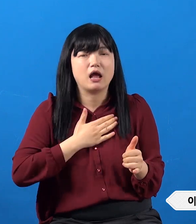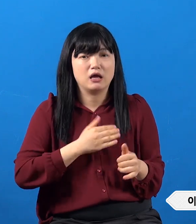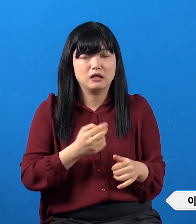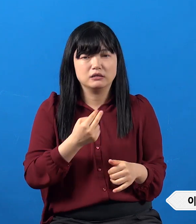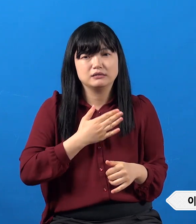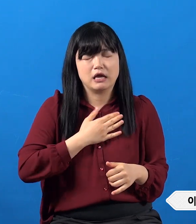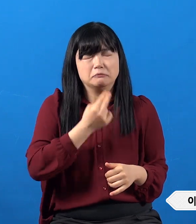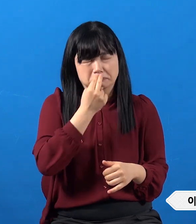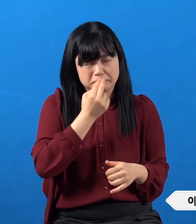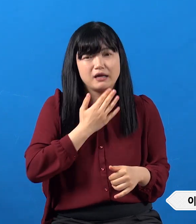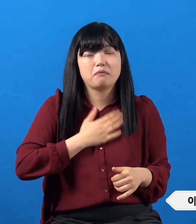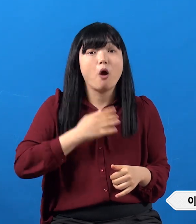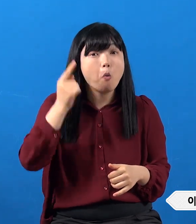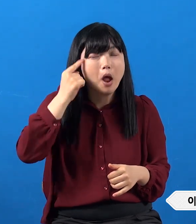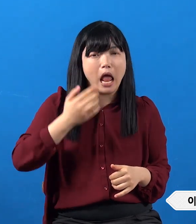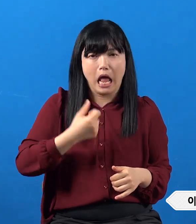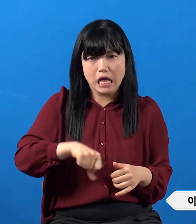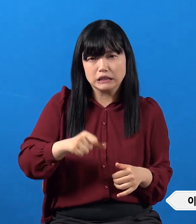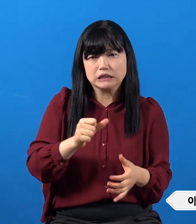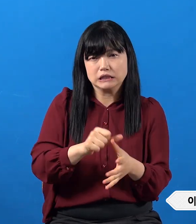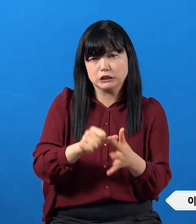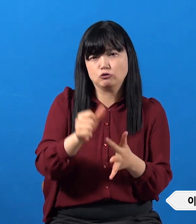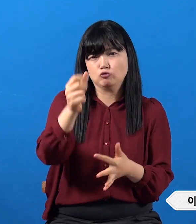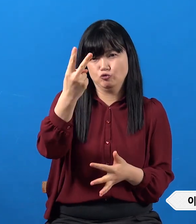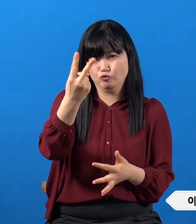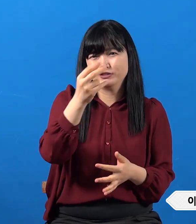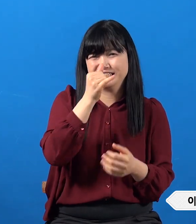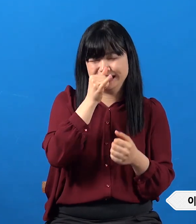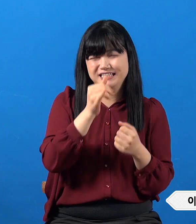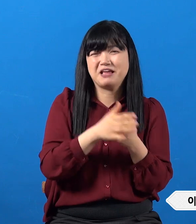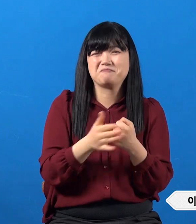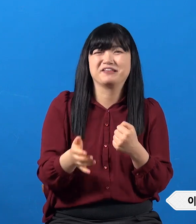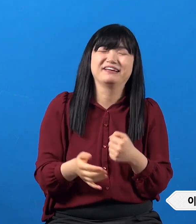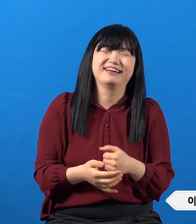제가 잘 압니다. 왜냐하면 두 아들을 길러봤기 때문에 그렇습니다.